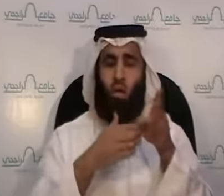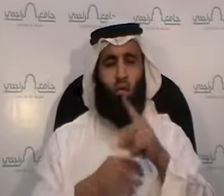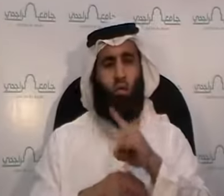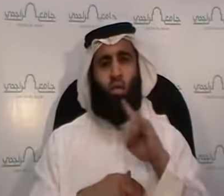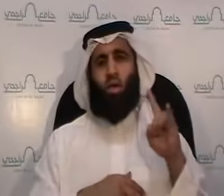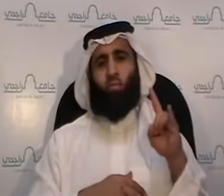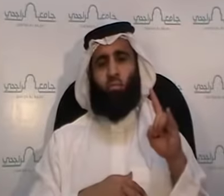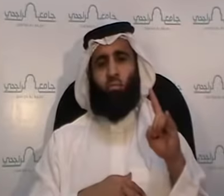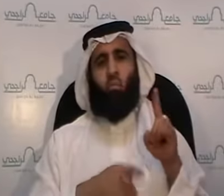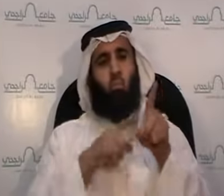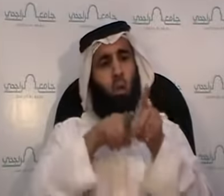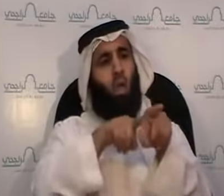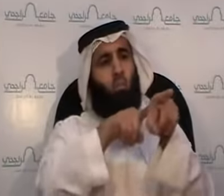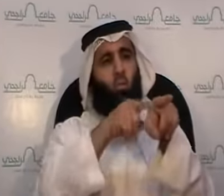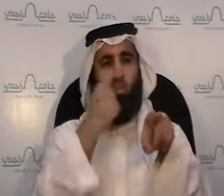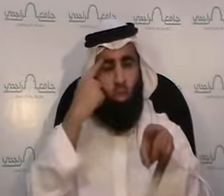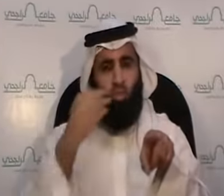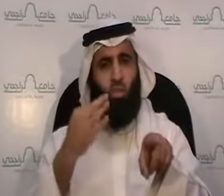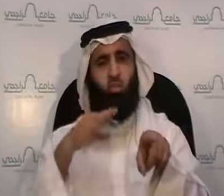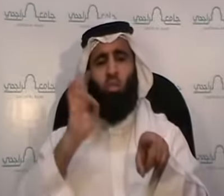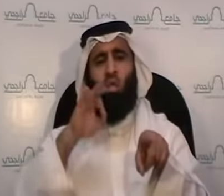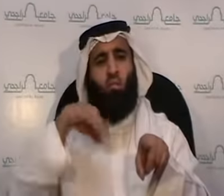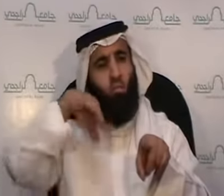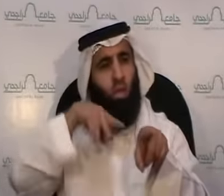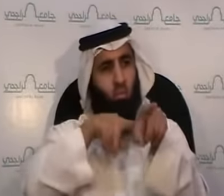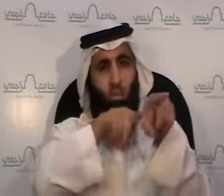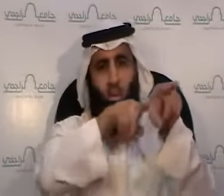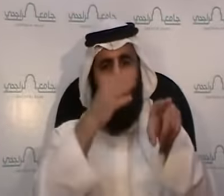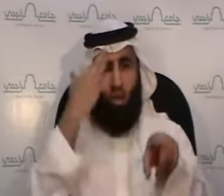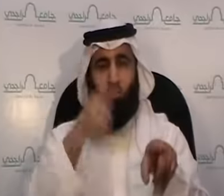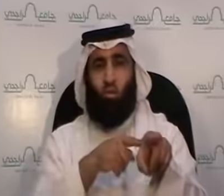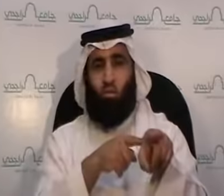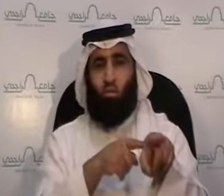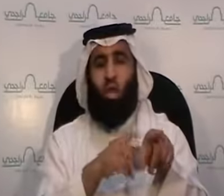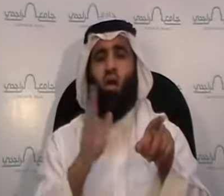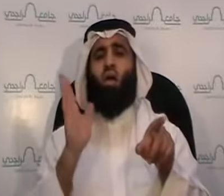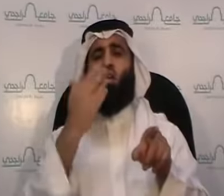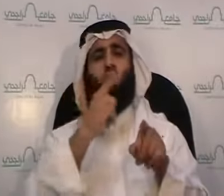ويسير وراءه، أولا يكون إمعه يتبع كل ناعق